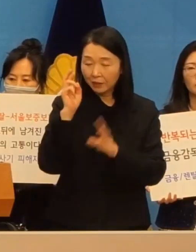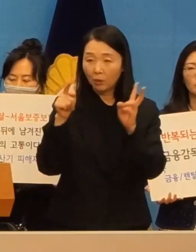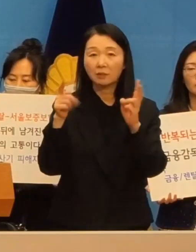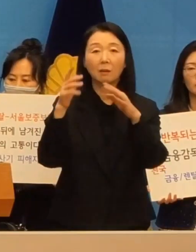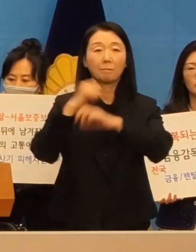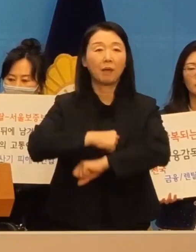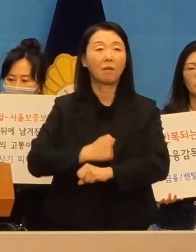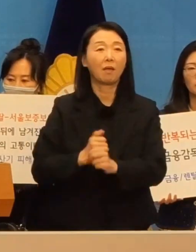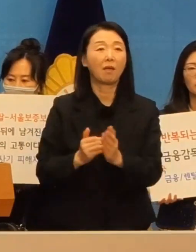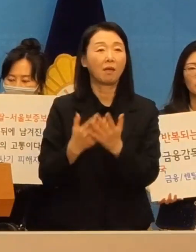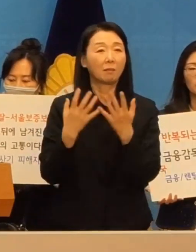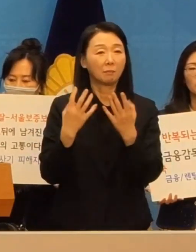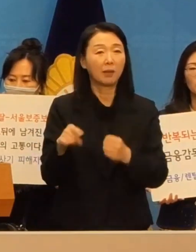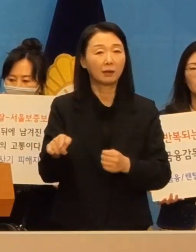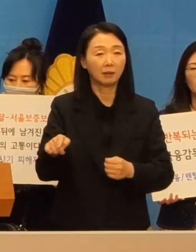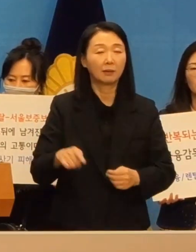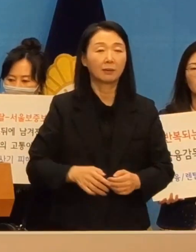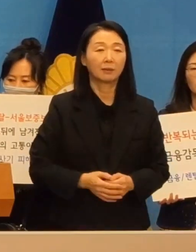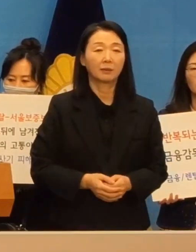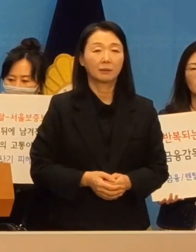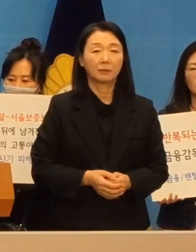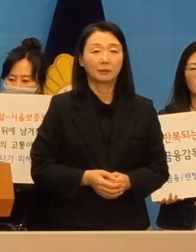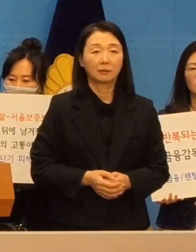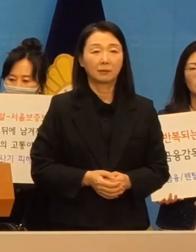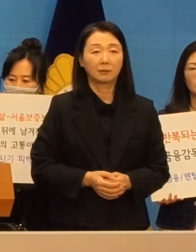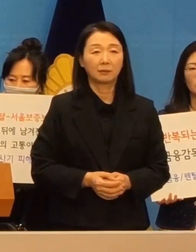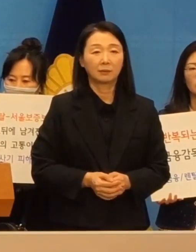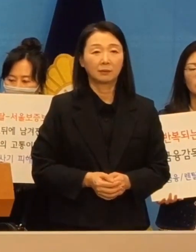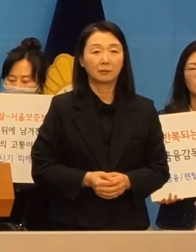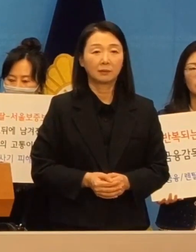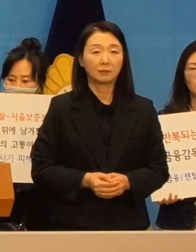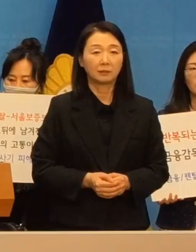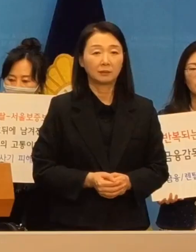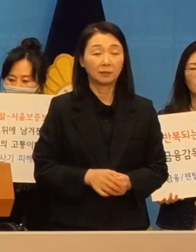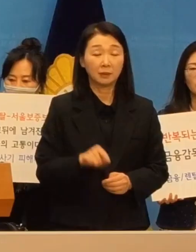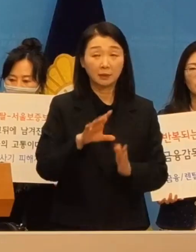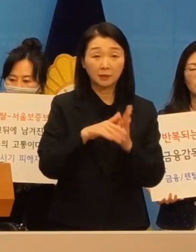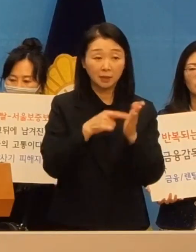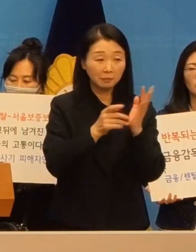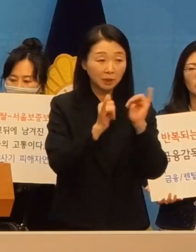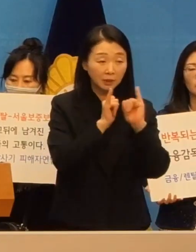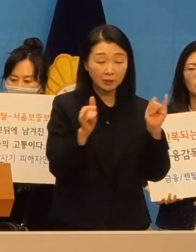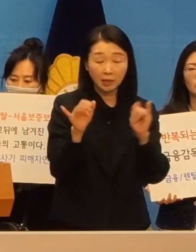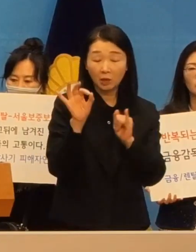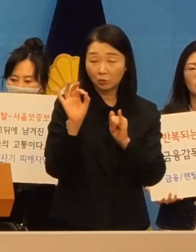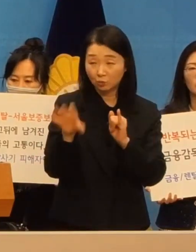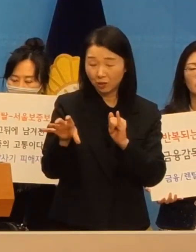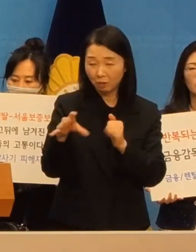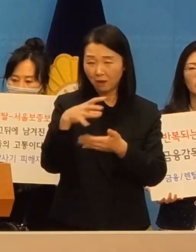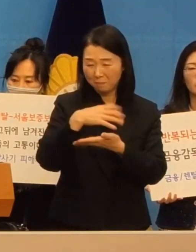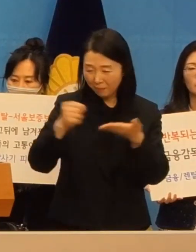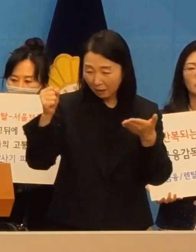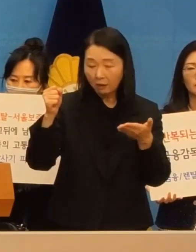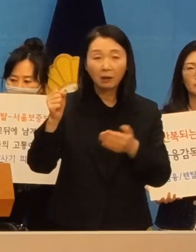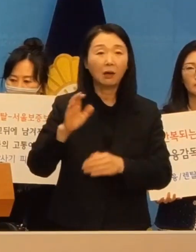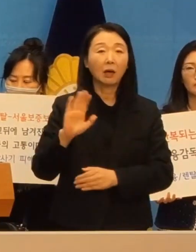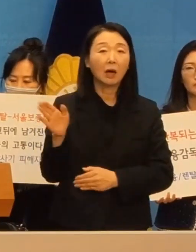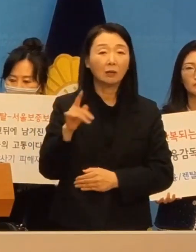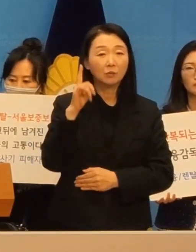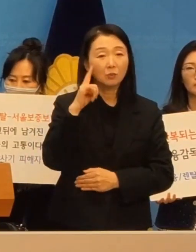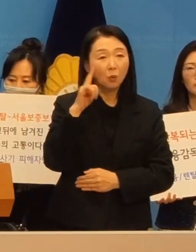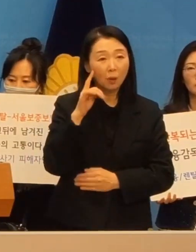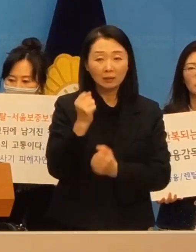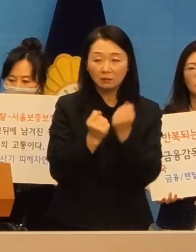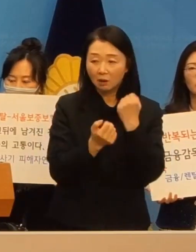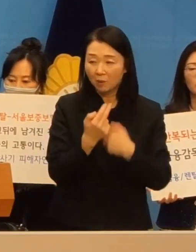폐업하는 사례가 계속 늘어나고 있습니다. 이 경우 피해자들은 투자금만 편취당한 것이 아닌 제대로 된